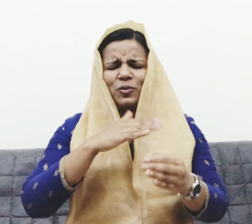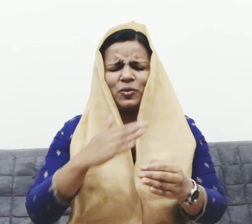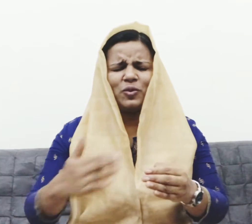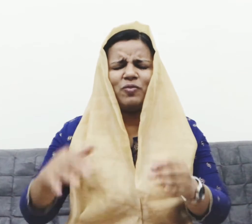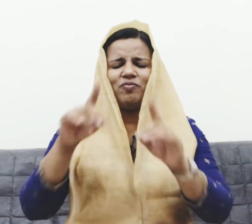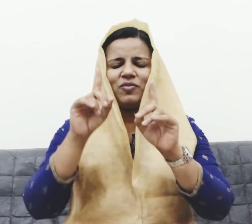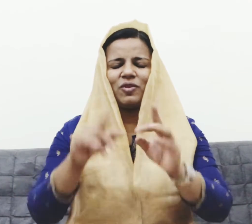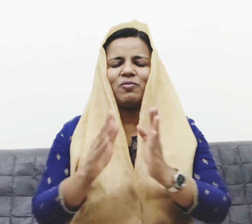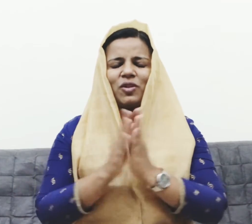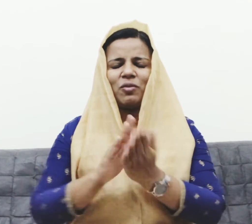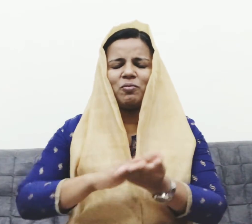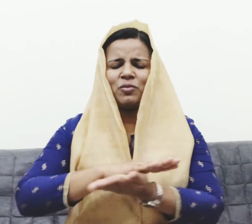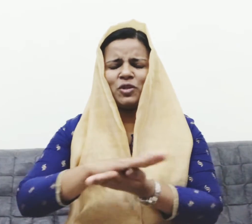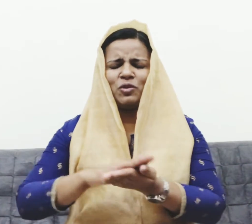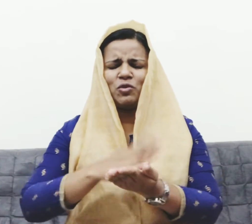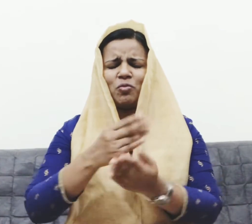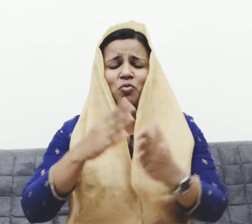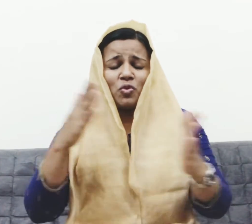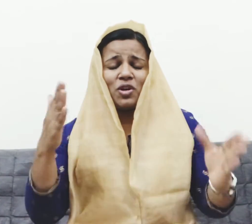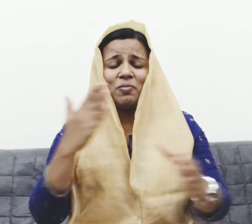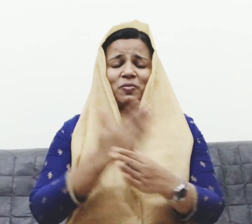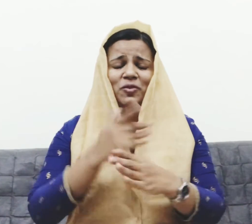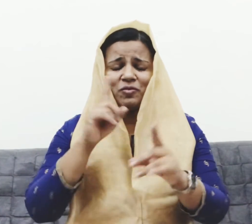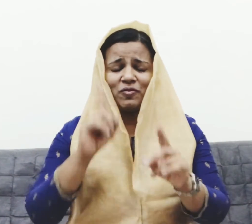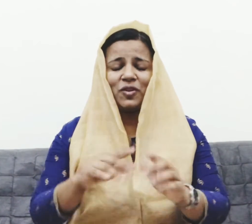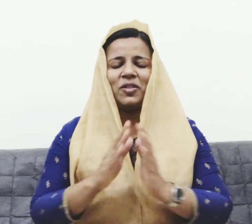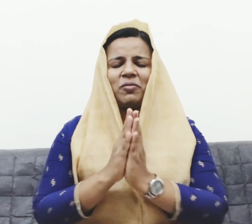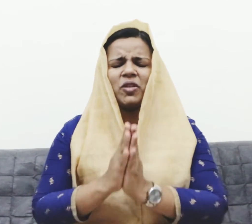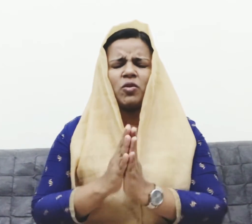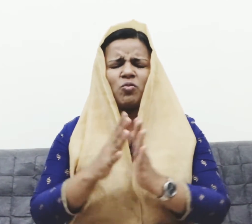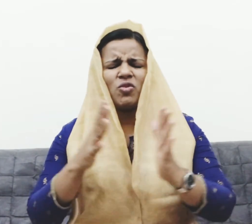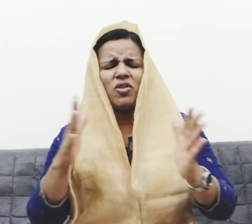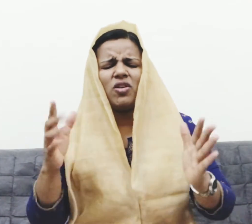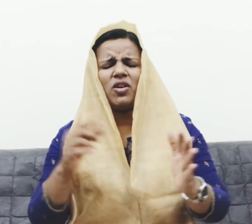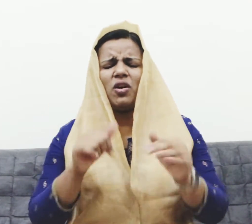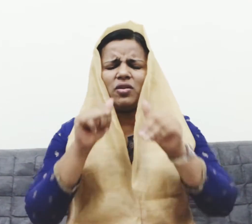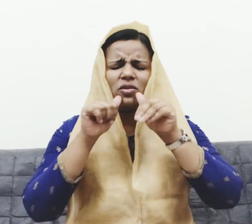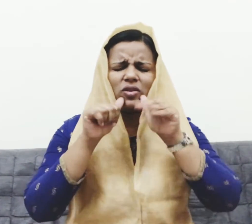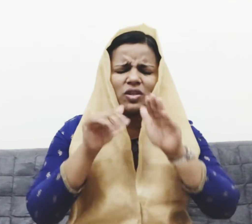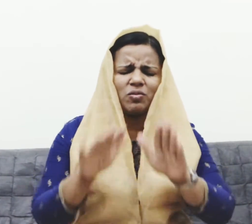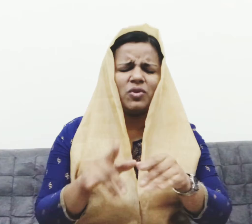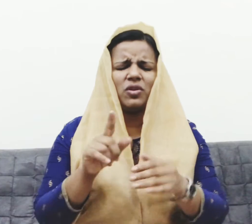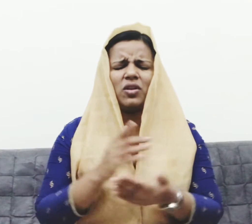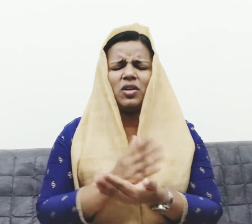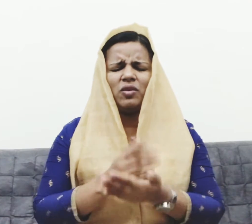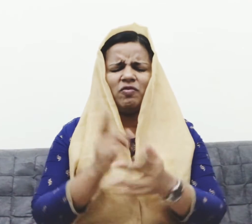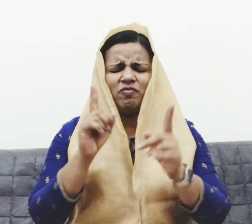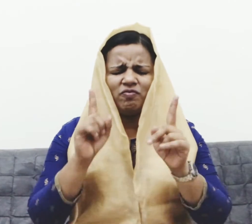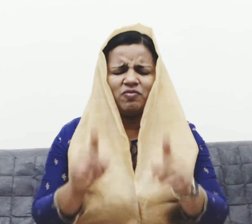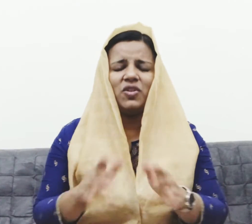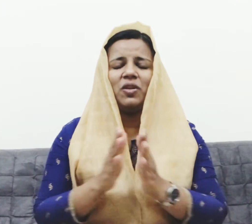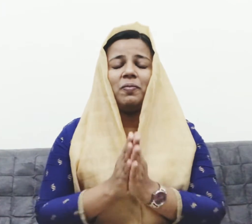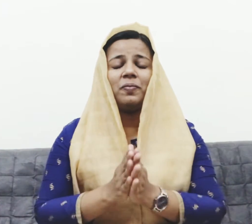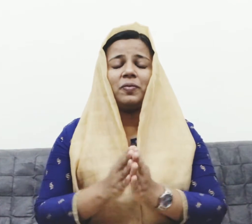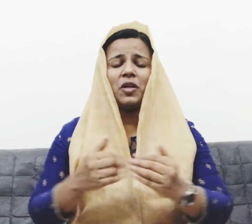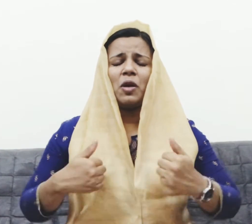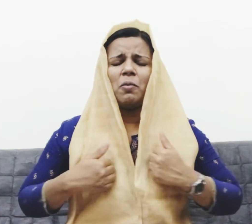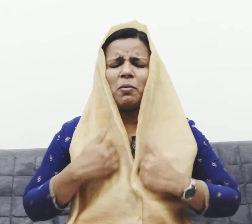ഒഴുകുവാൻ കർത്താവ് ഇടവരുത്തണം. അങ്ങനെ പരിശുദ്ധാത്മാവിൻ്റെ വലിയ പ്രവൃത്തി നടക്കുവാൻ കർത്താവ് ഇടവരുത്തണം. അനേകർ ഇന്ന് അനുഗ്രഹിക്കപ്പെടുവാൻ കർത്താവെ അങ്ങ് ഇടവരുത്തണമേ. അഭിഷക്തന്മാർ